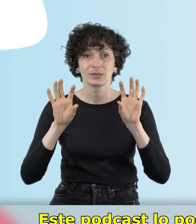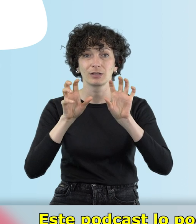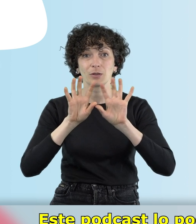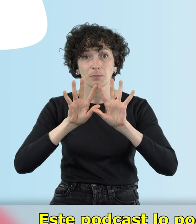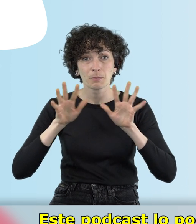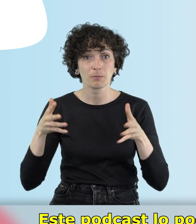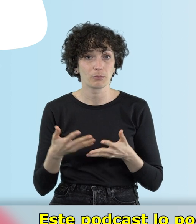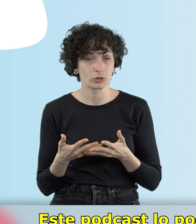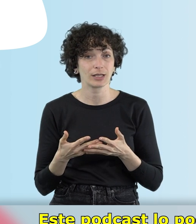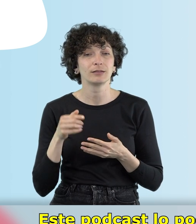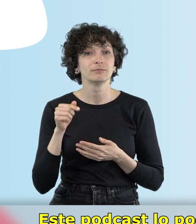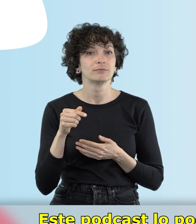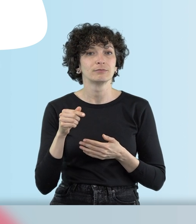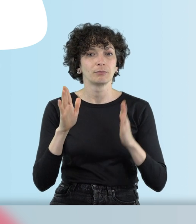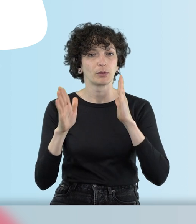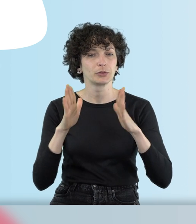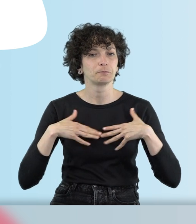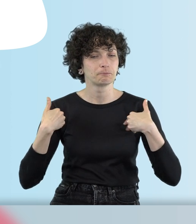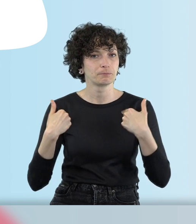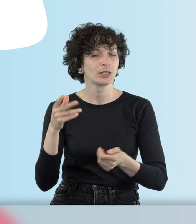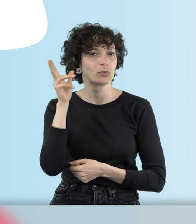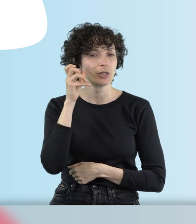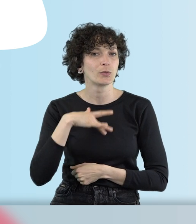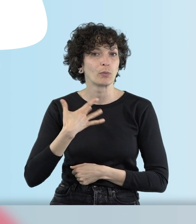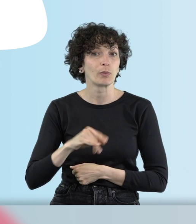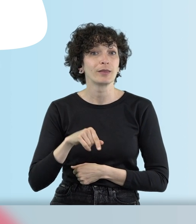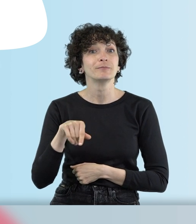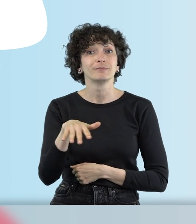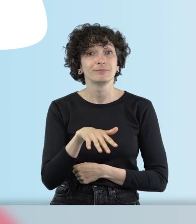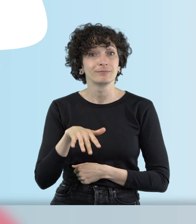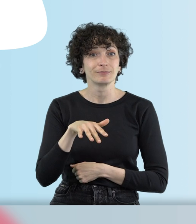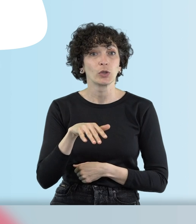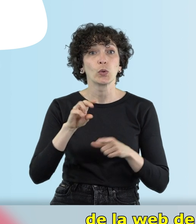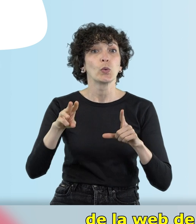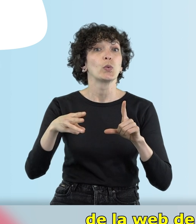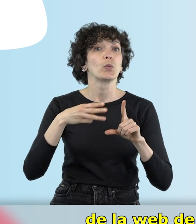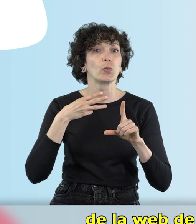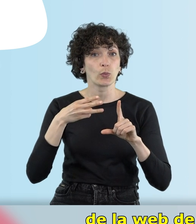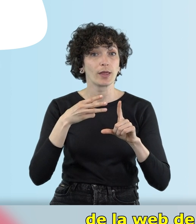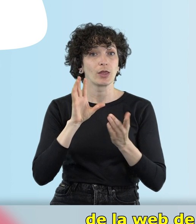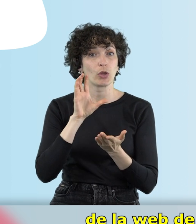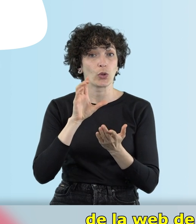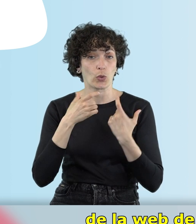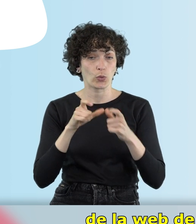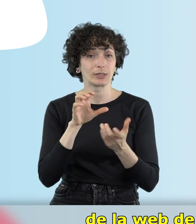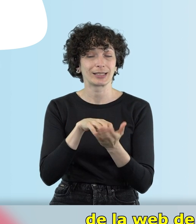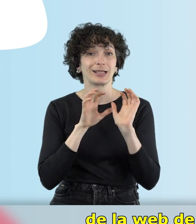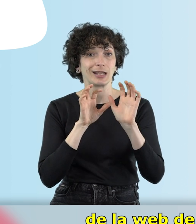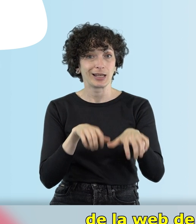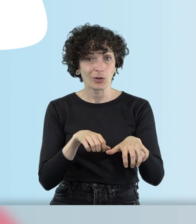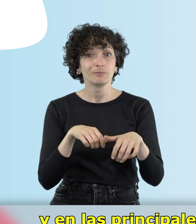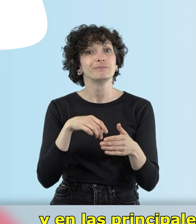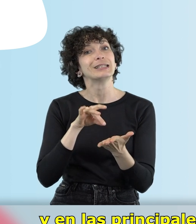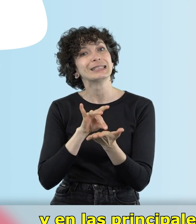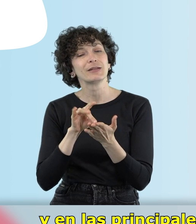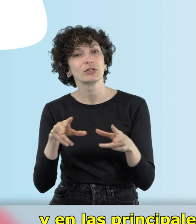Este podcast lo podrás escuchar cuando quieras en el apartado de servicios sociales de la web de la Junta de Castilla y León